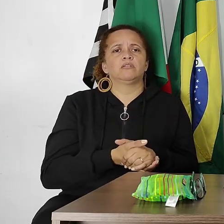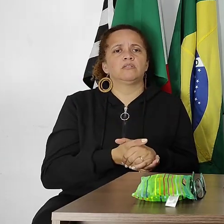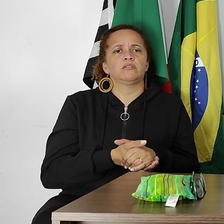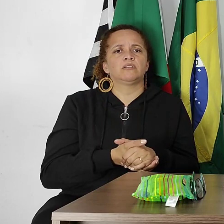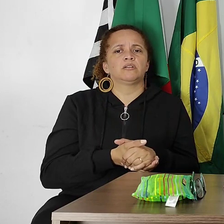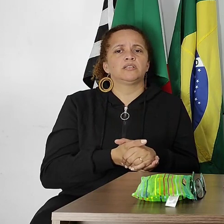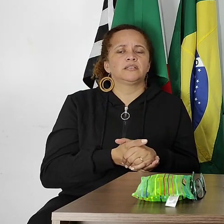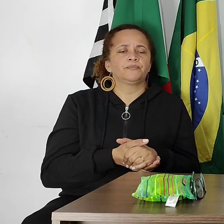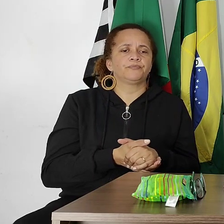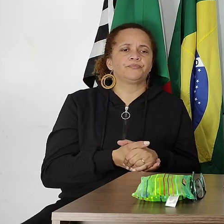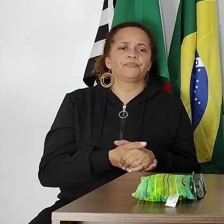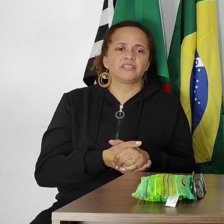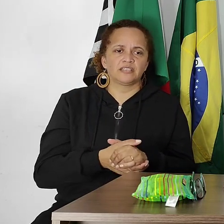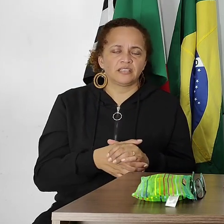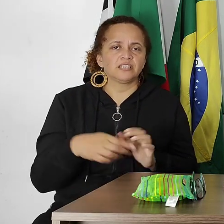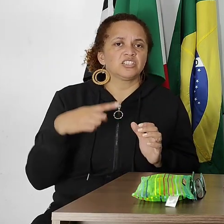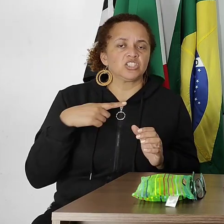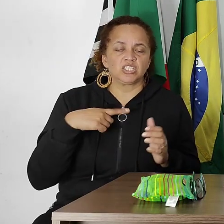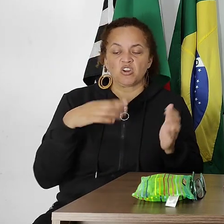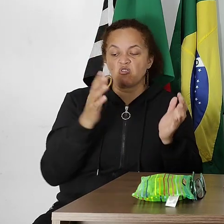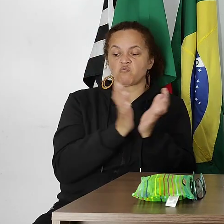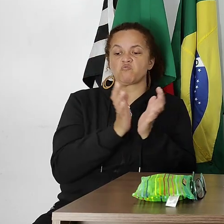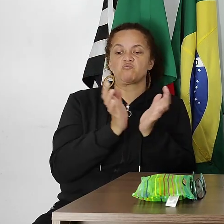Uma quadrilha grande